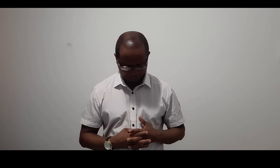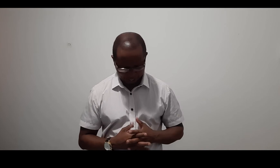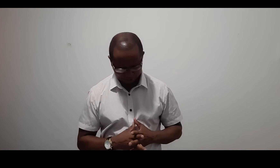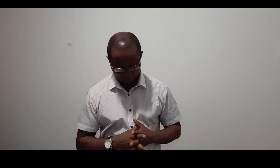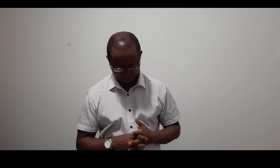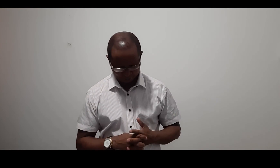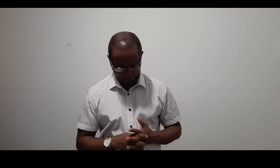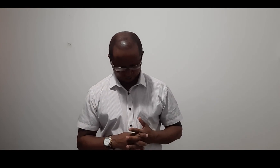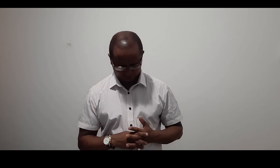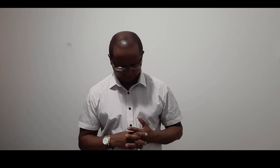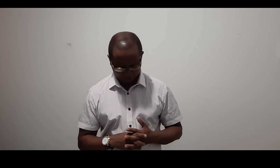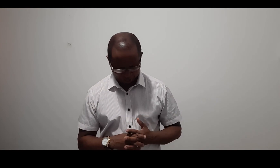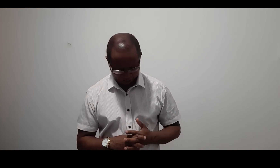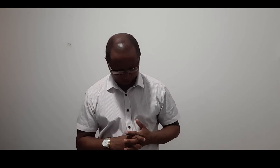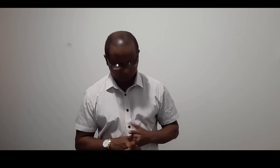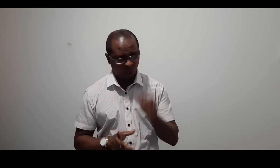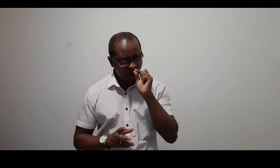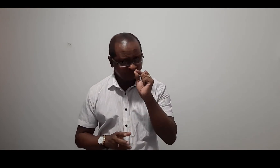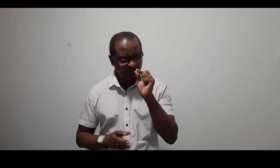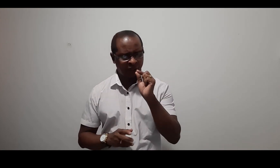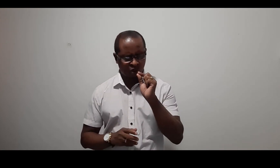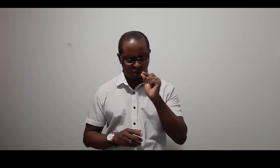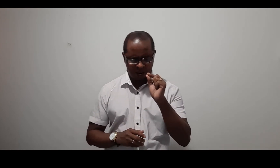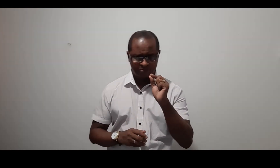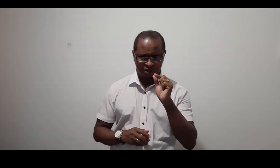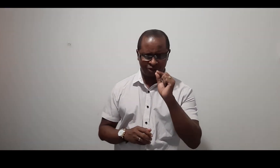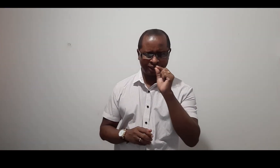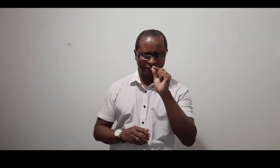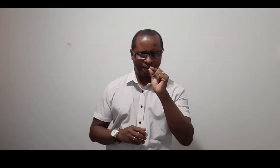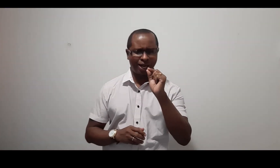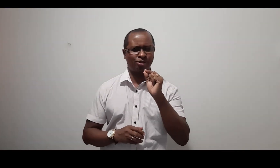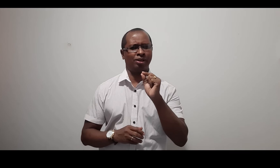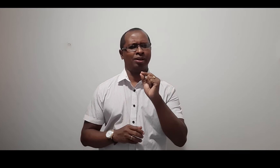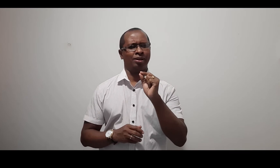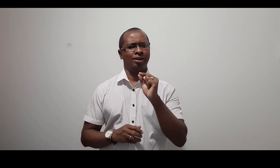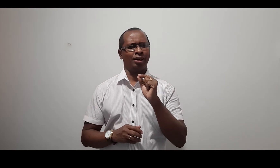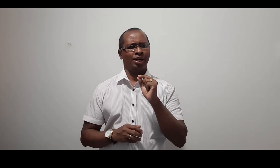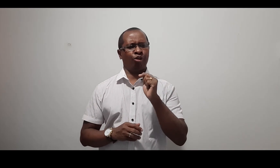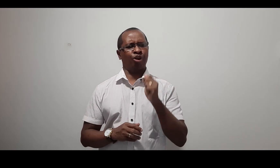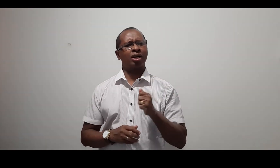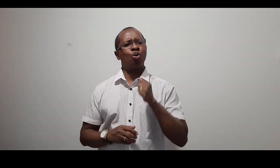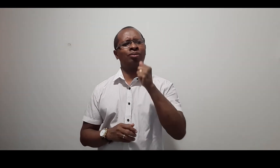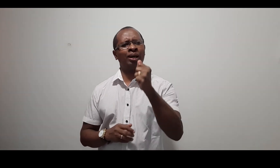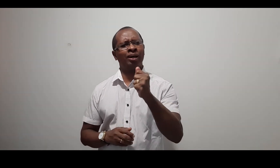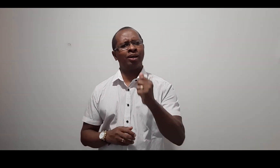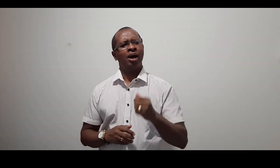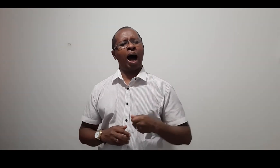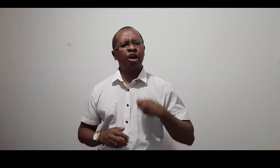fahadalana, fitenenan-dratsy, eo amin'ny teny koa fitenenan-dratsy. Heverina ho teny